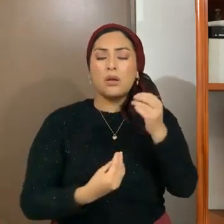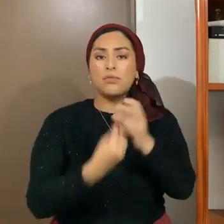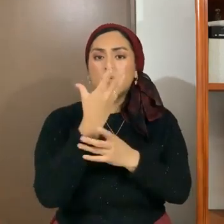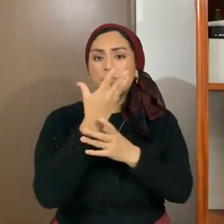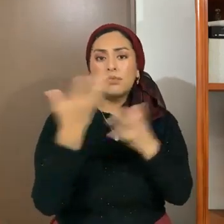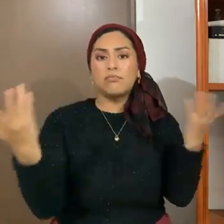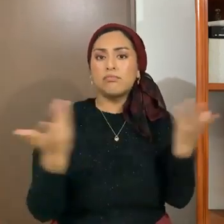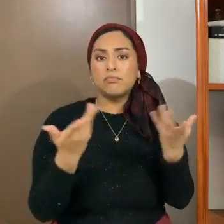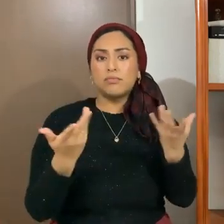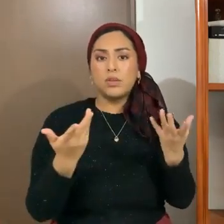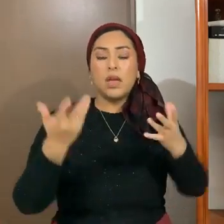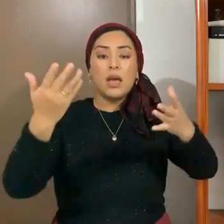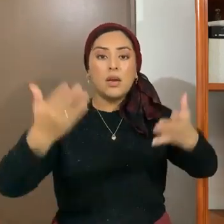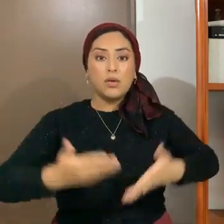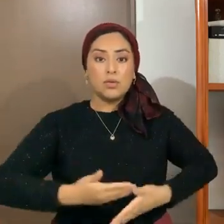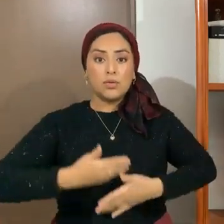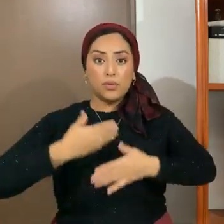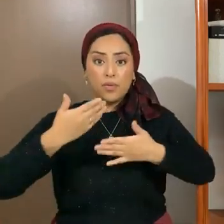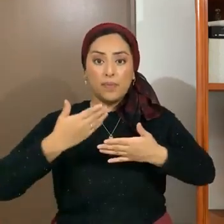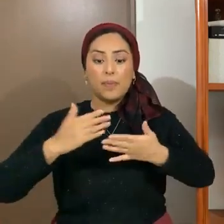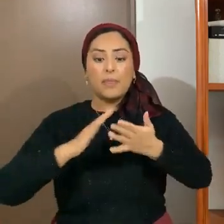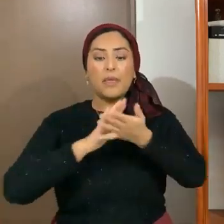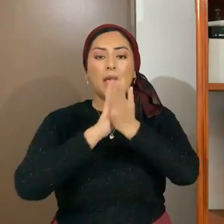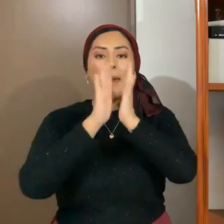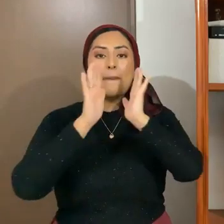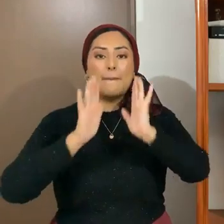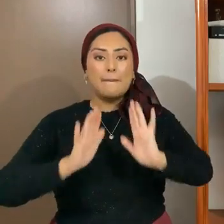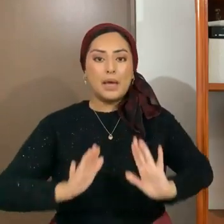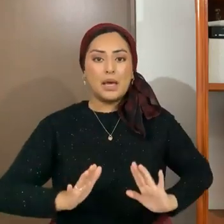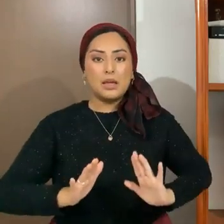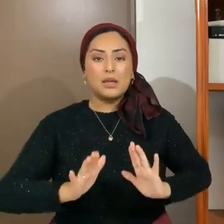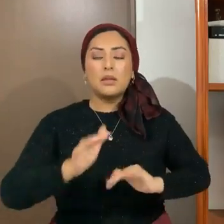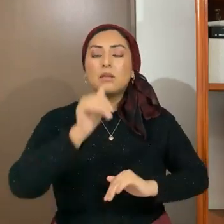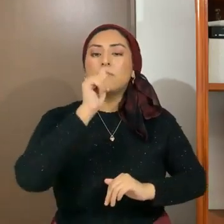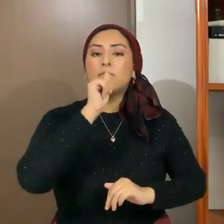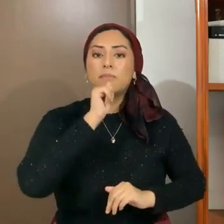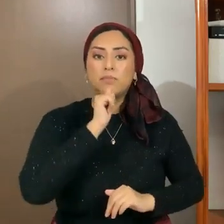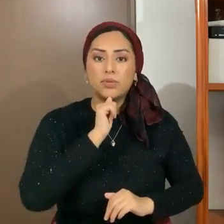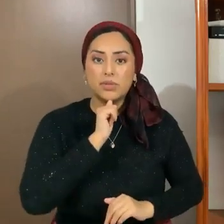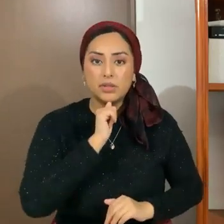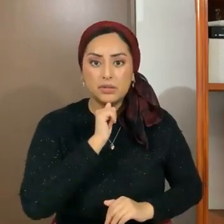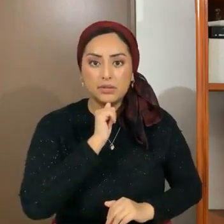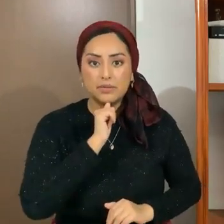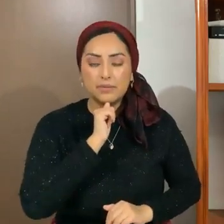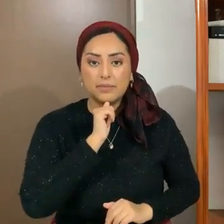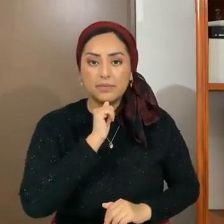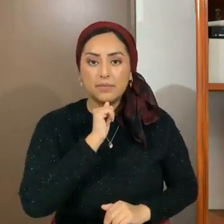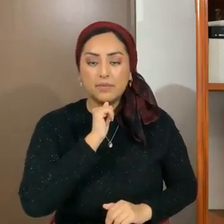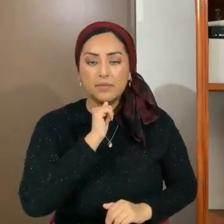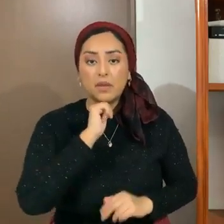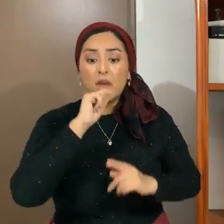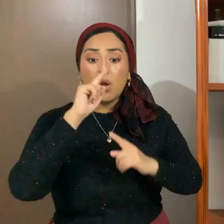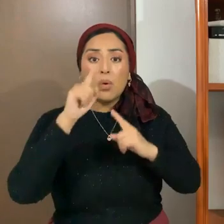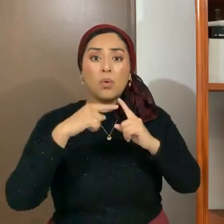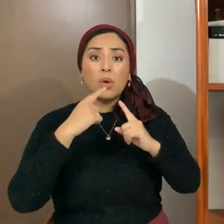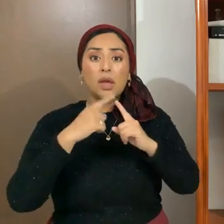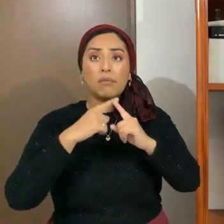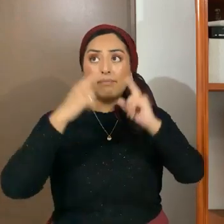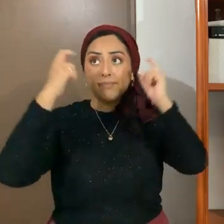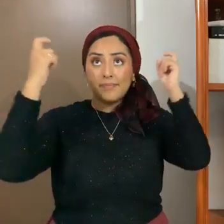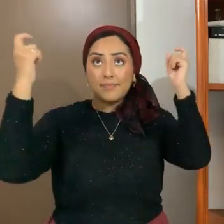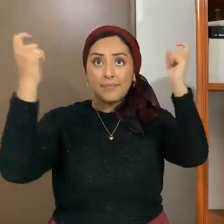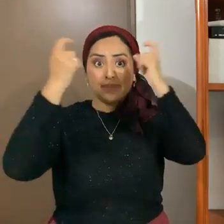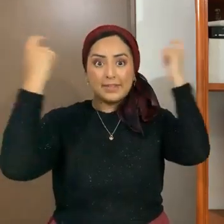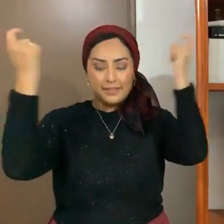daremos? Gozo, paz, paciencia. Vamos a empezar con esos tres. Cuando exaltan,